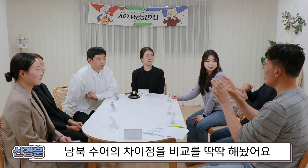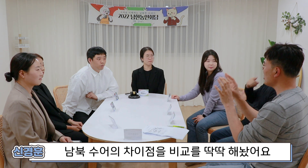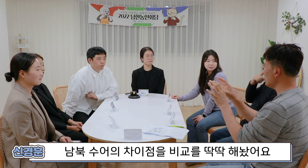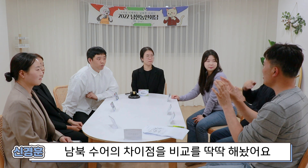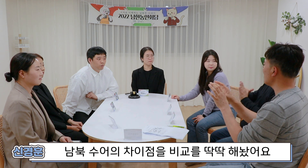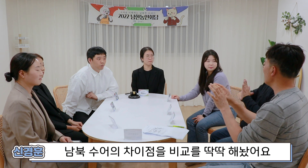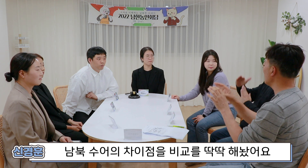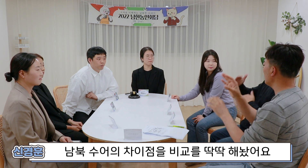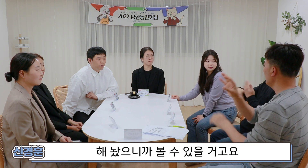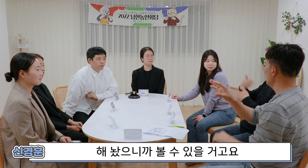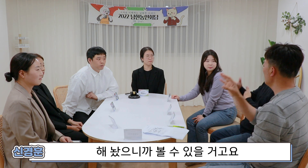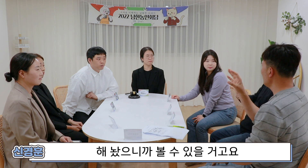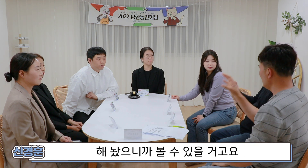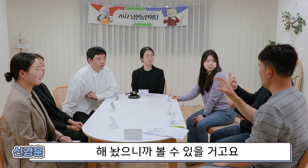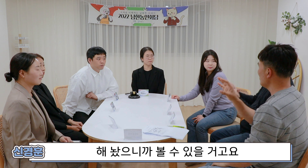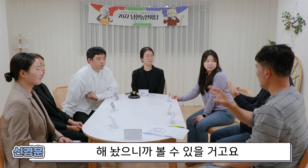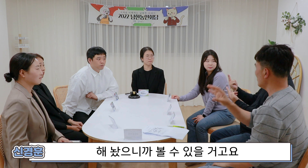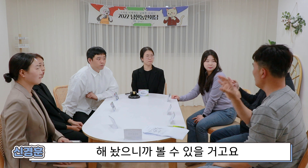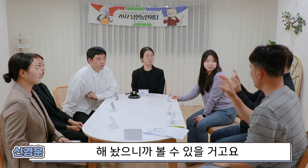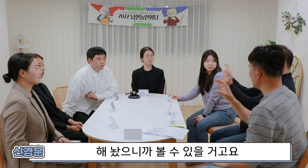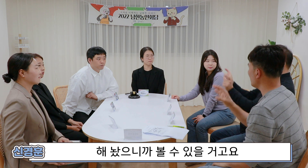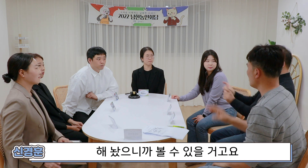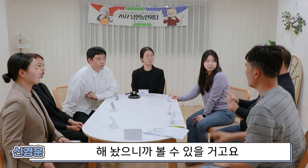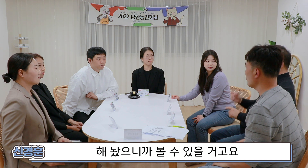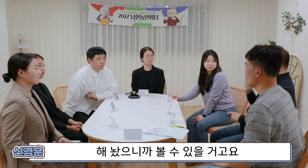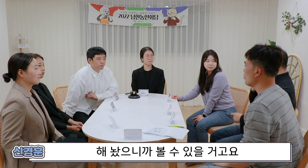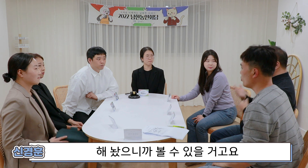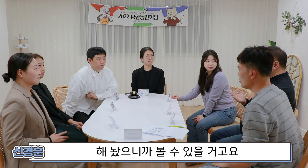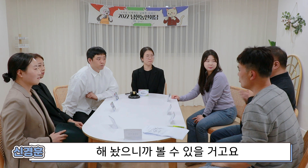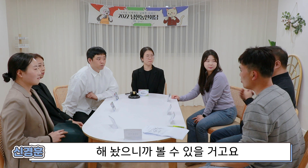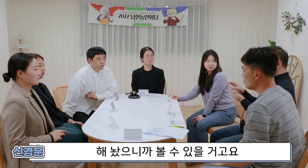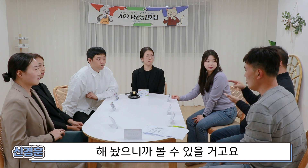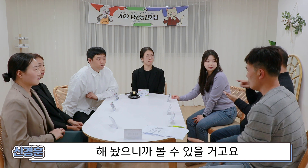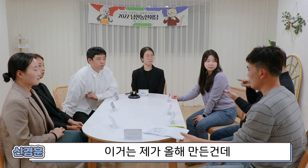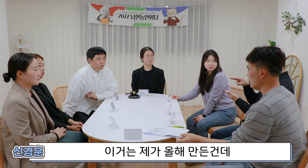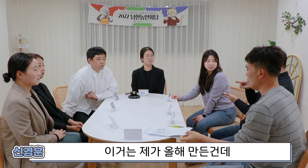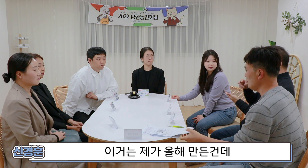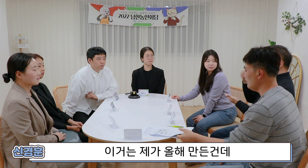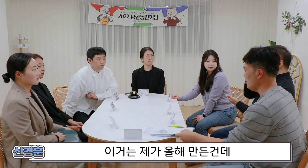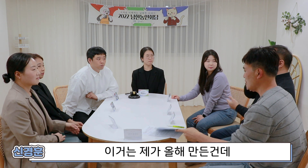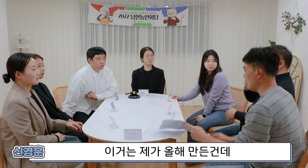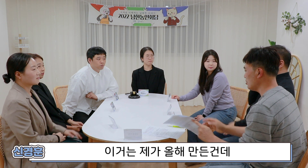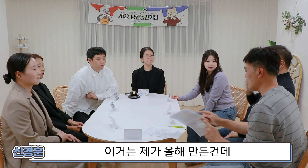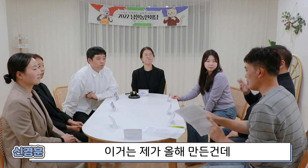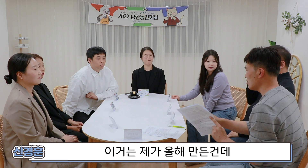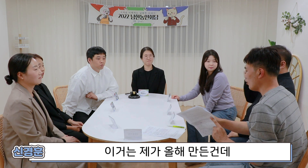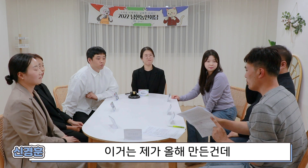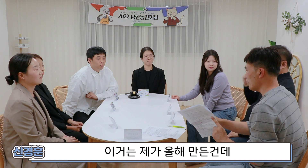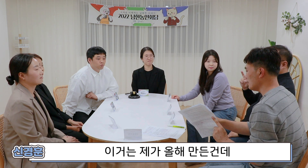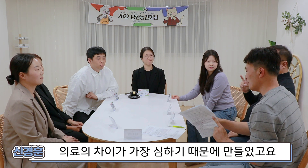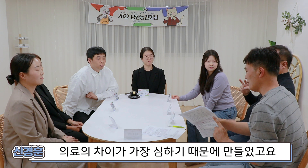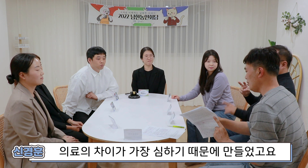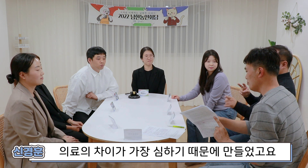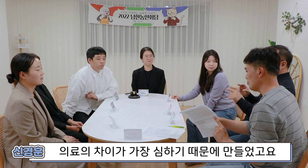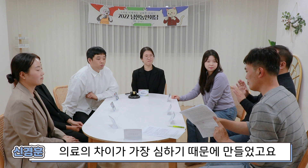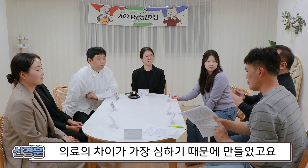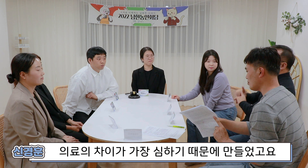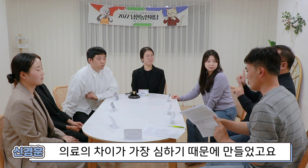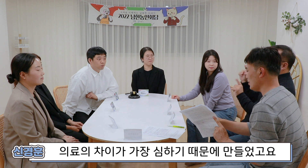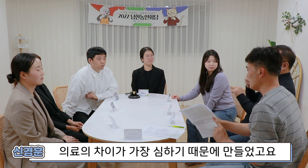딱딱 해놨어요. 이렇게 해놨으니까 이렇게 볼 수 있을 거고요. 이거는 제가 그냥 올해 만든 건데